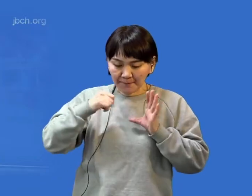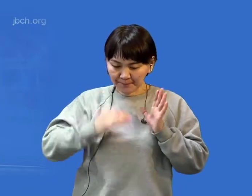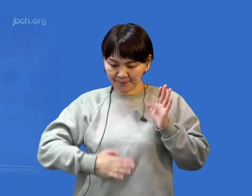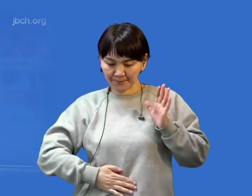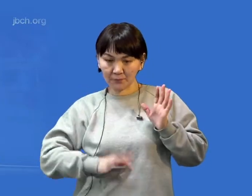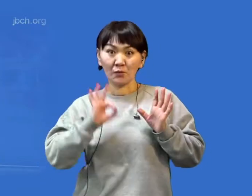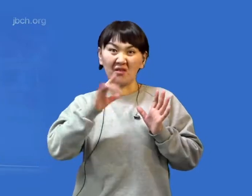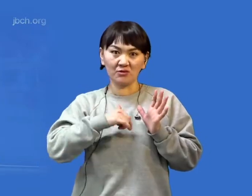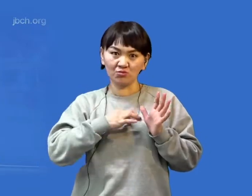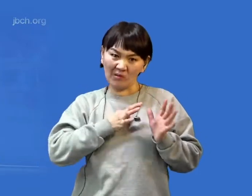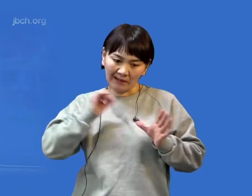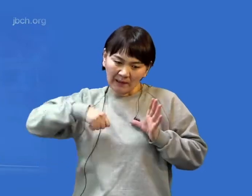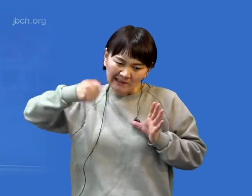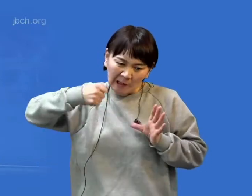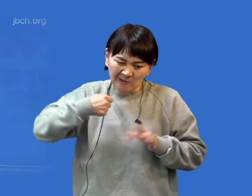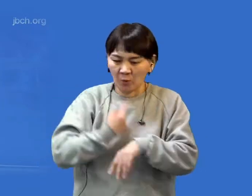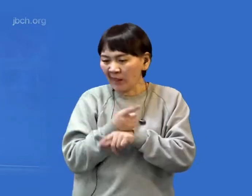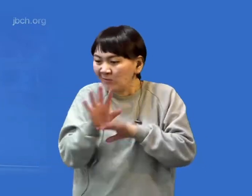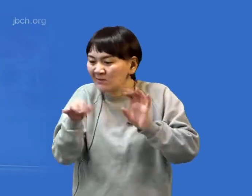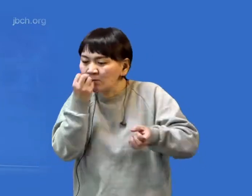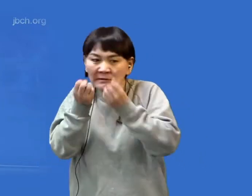Энэ хол хүслэж гисэн захирах хэрэгтэй.